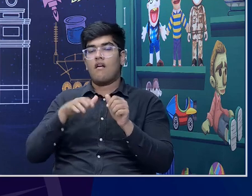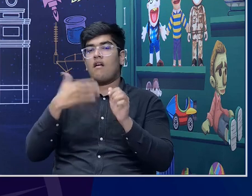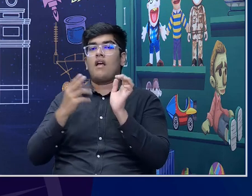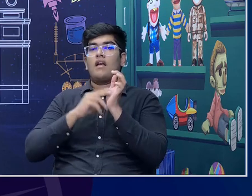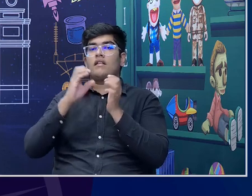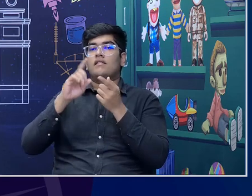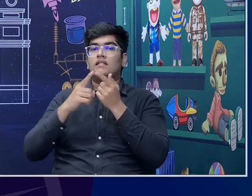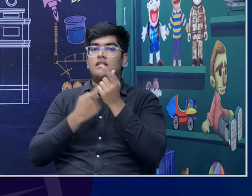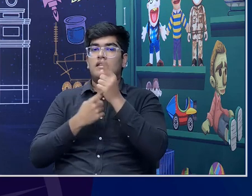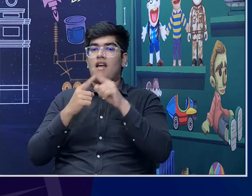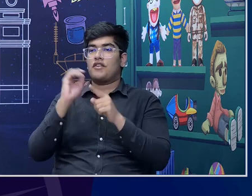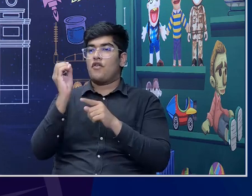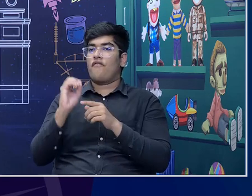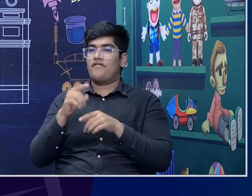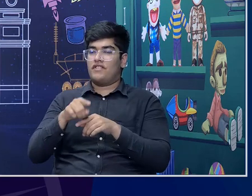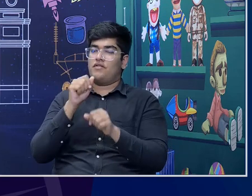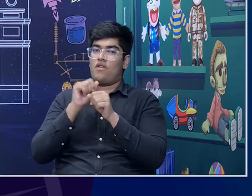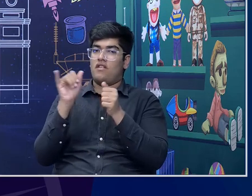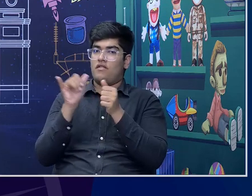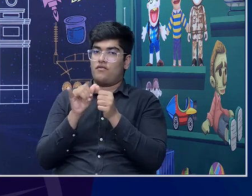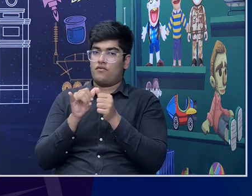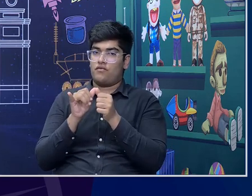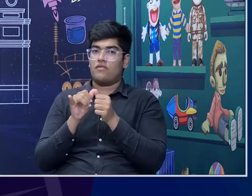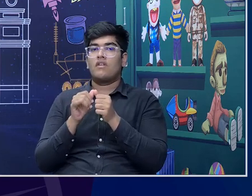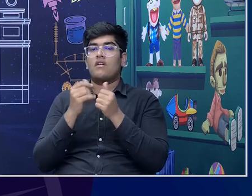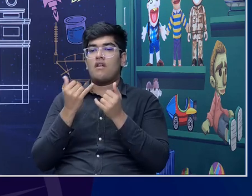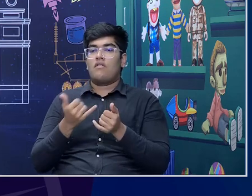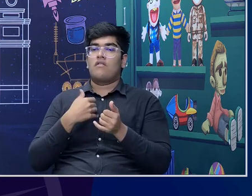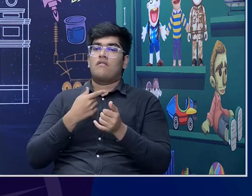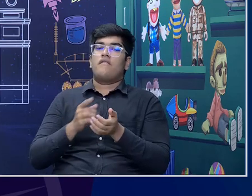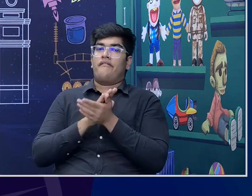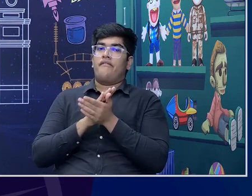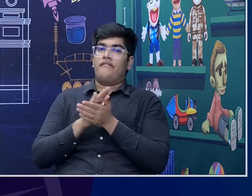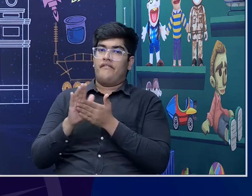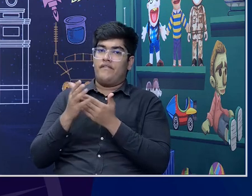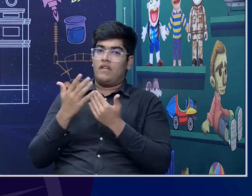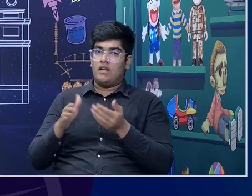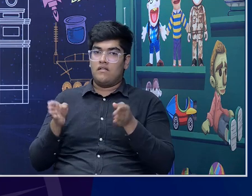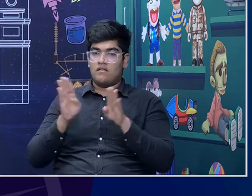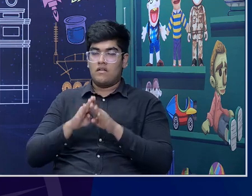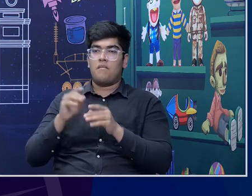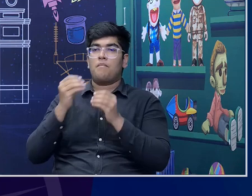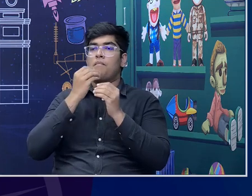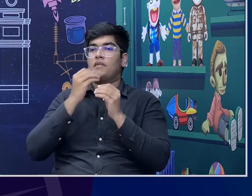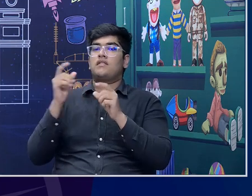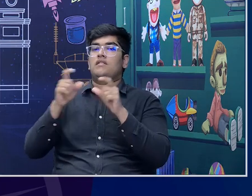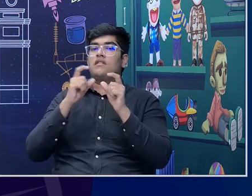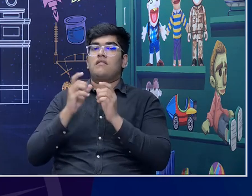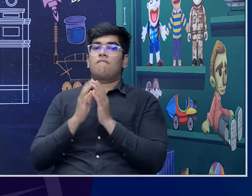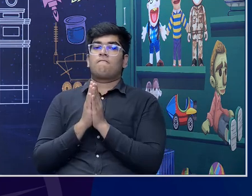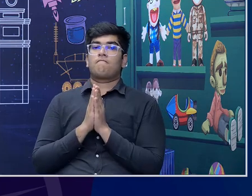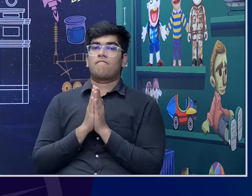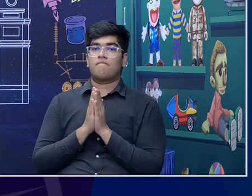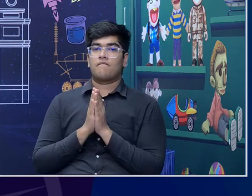ग्यानवर्धक और रोचक जानकारियों के लिए और हमें दीजिए अजाज़त अपना ख्याल लगए नमस्कार